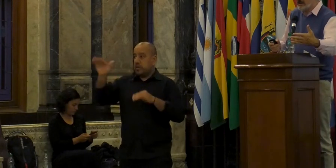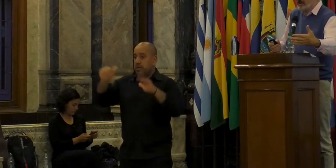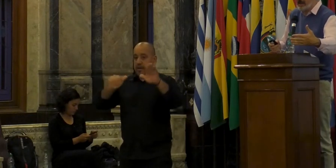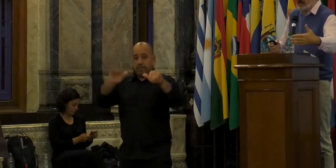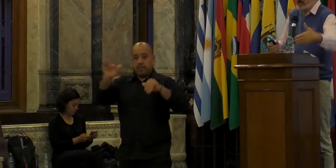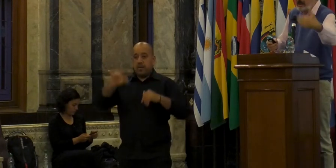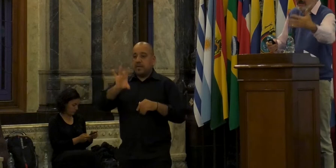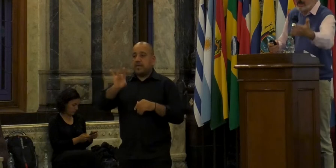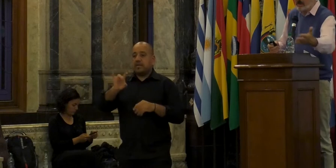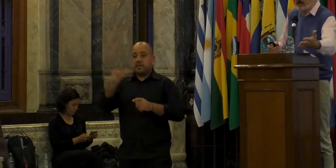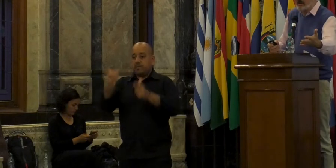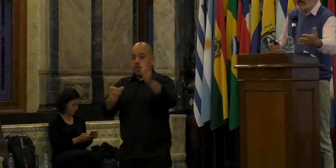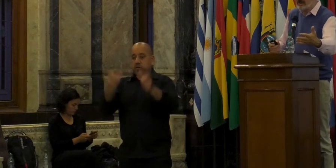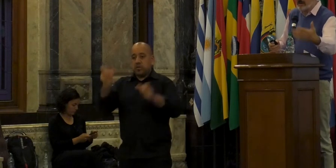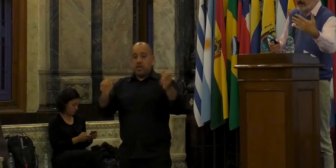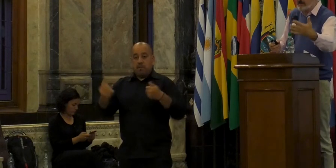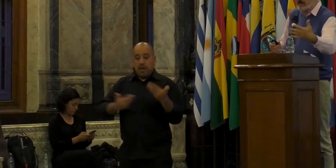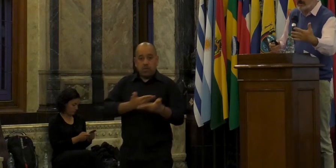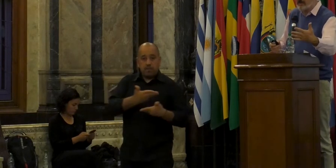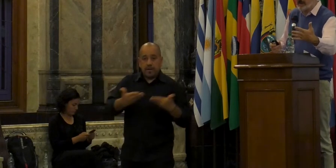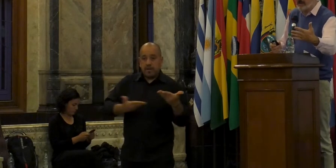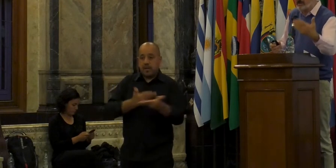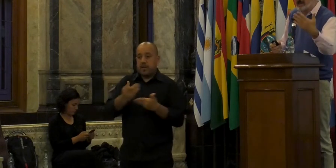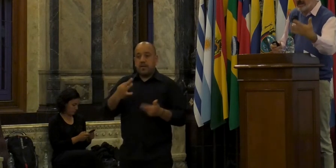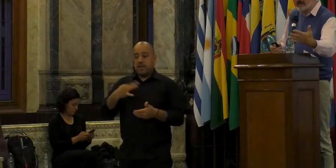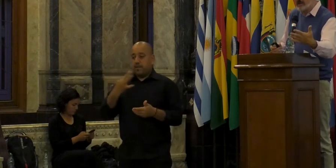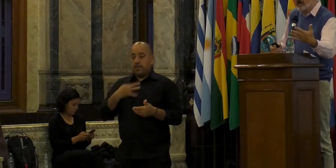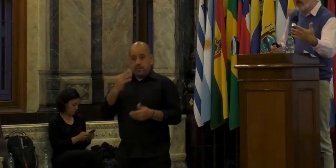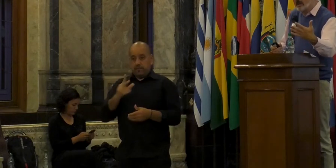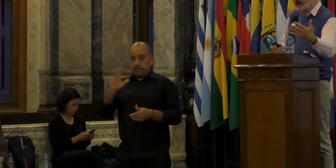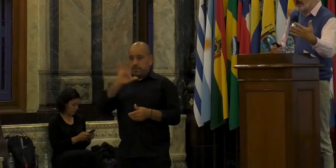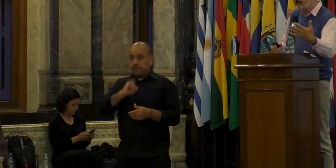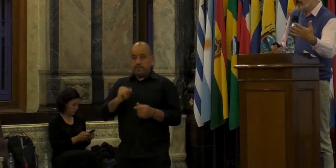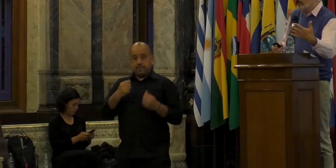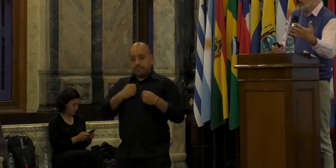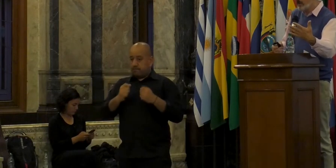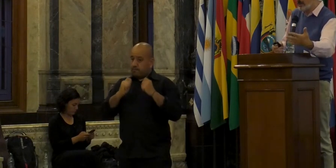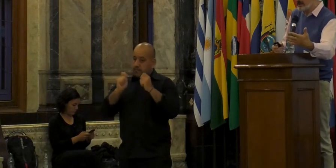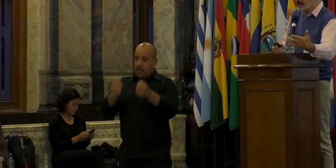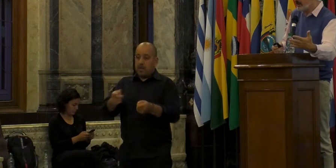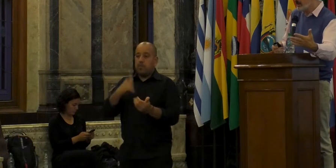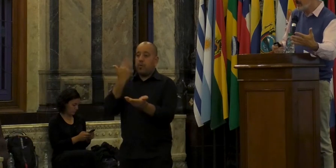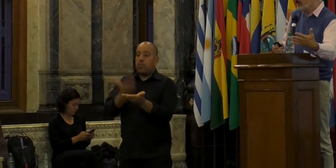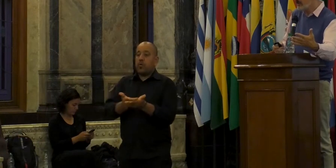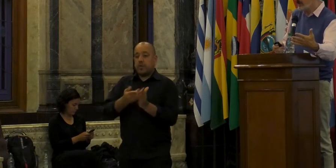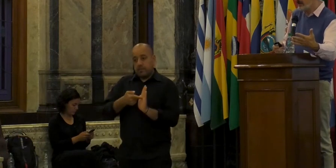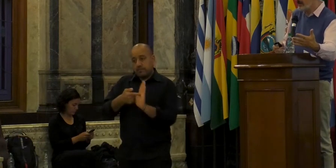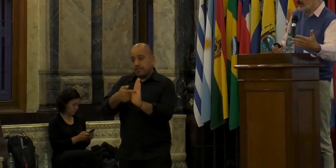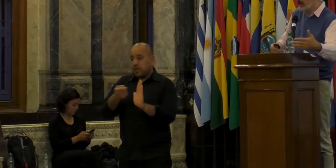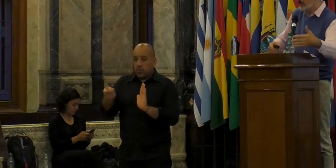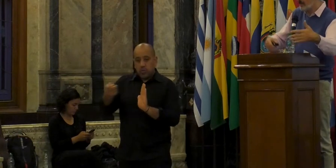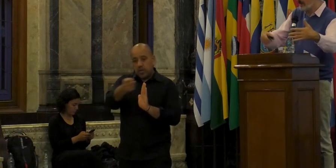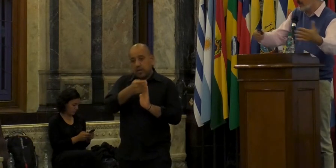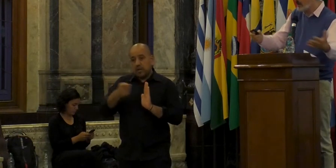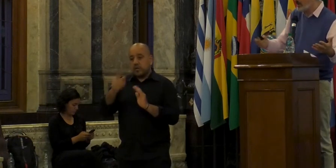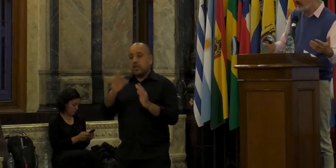personas para compartir algo de la vida cotidiana que es importante para ellos, darles una propuesta de acción colectiva,